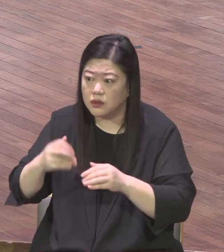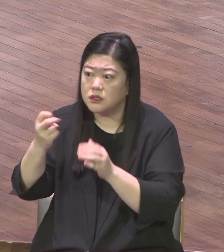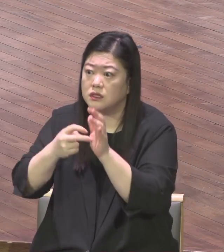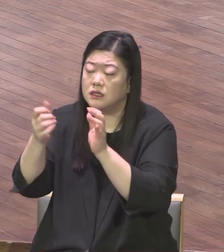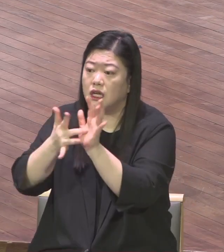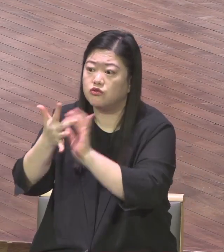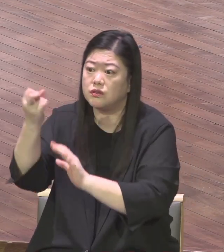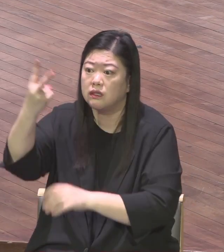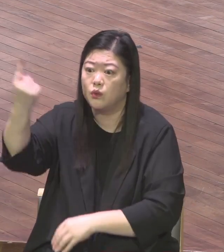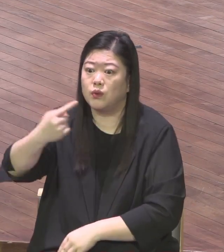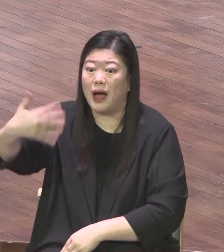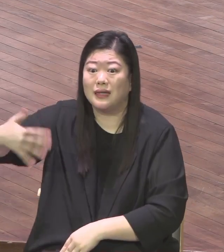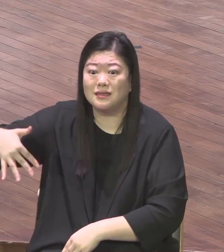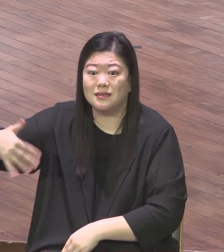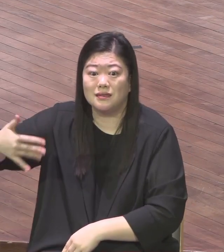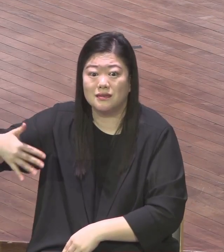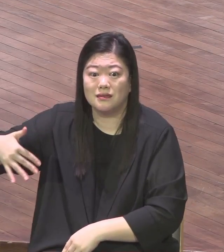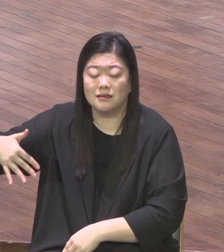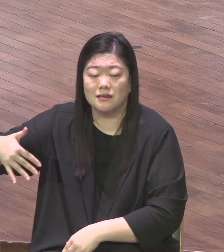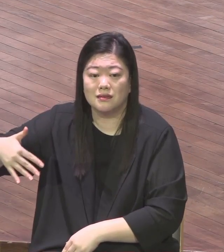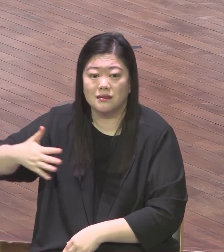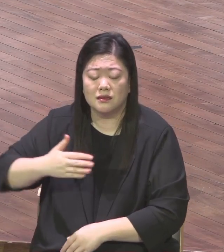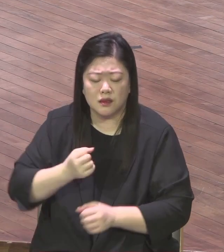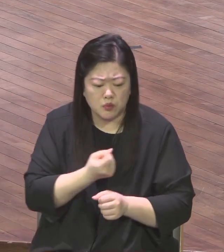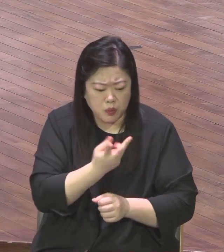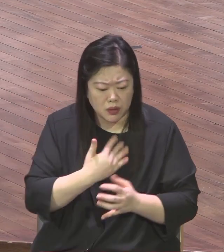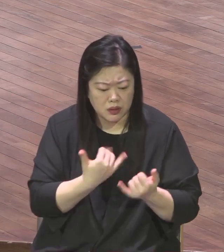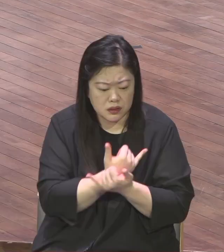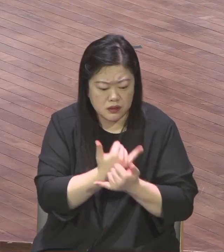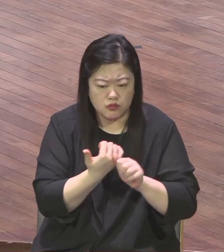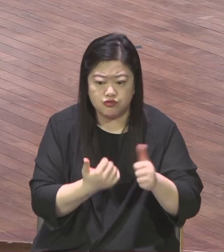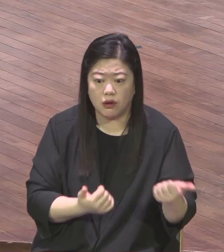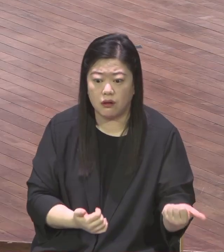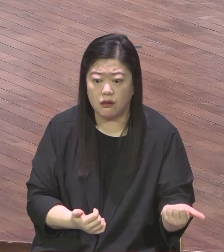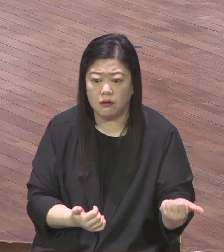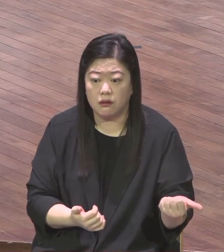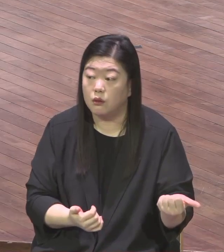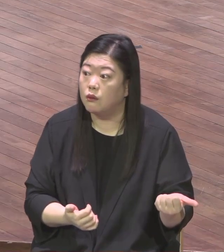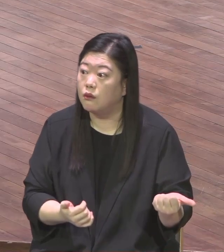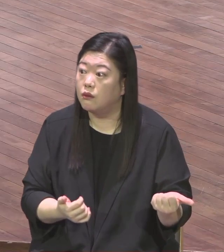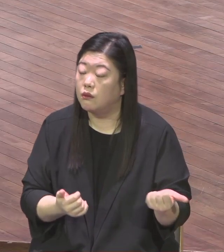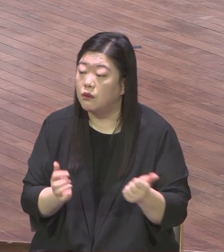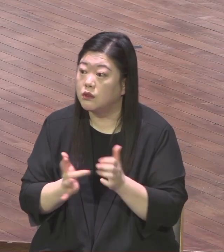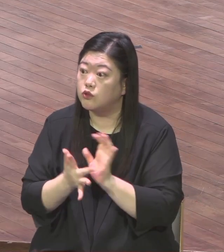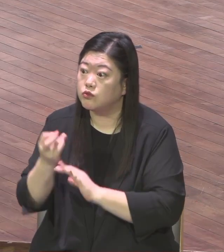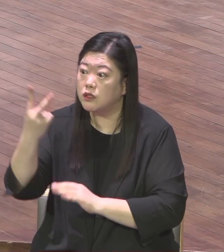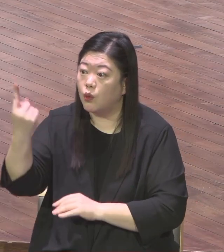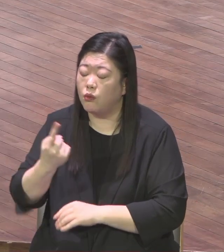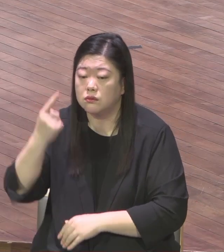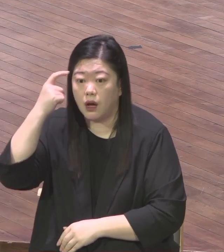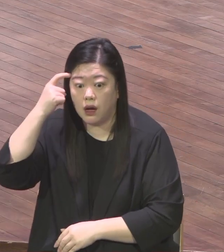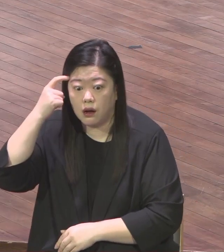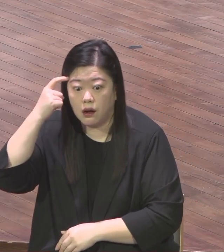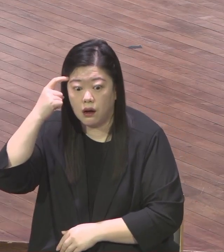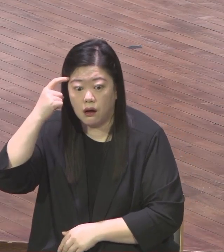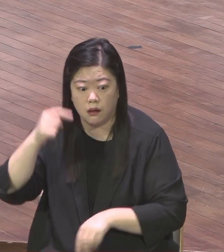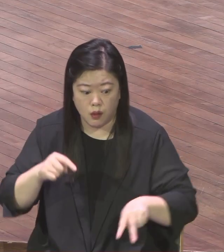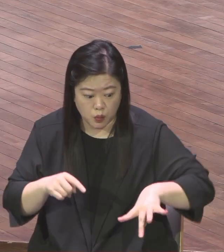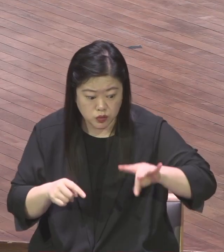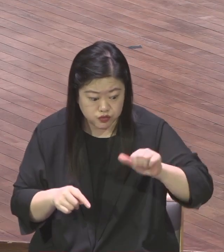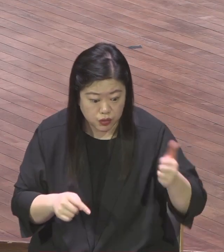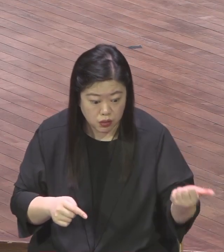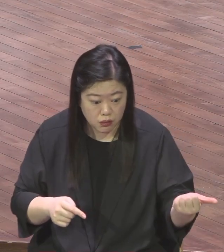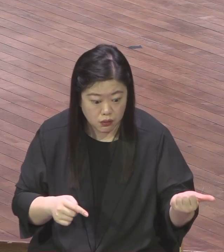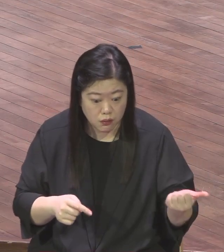되니까 혼돈이 온 거요. 혼란이 왔어요. 아니, 이미 죽은 성도들, 예수 그리스도의